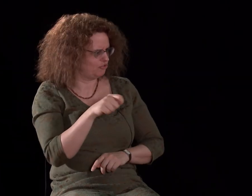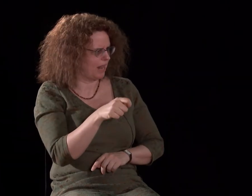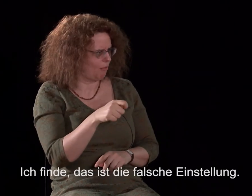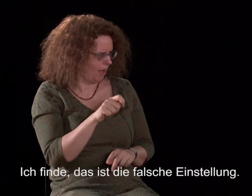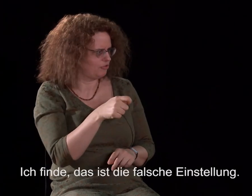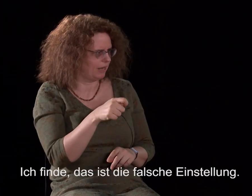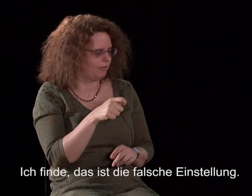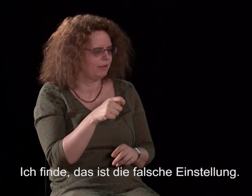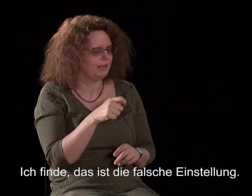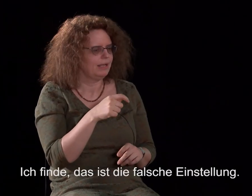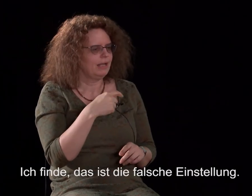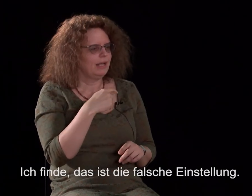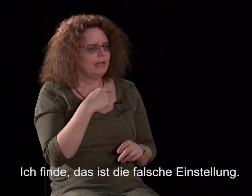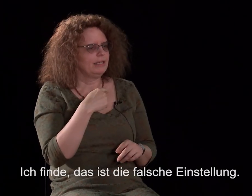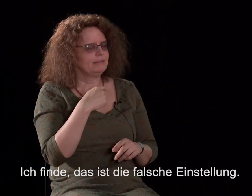Also ich finde, es ist die falsche Einstellung.